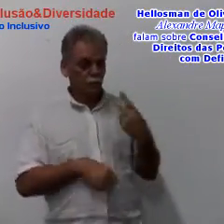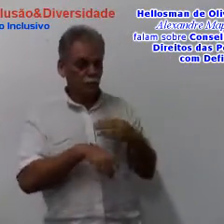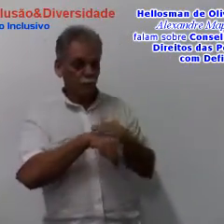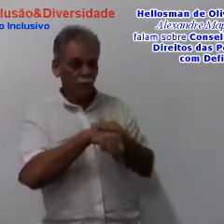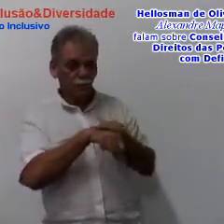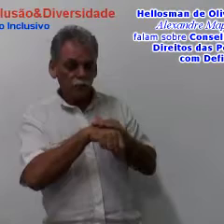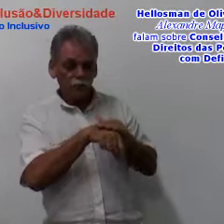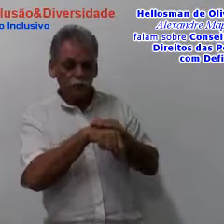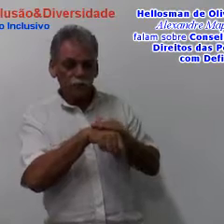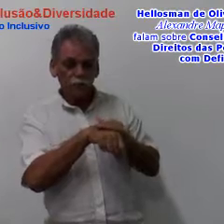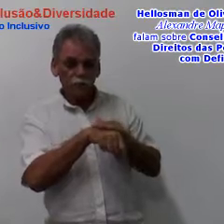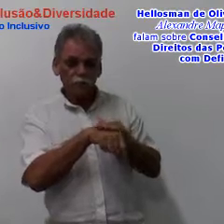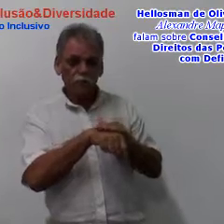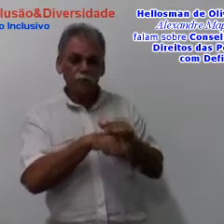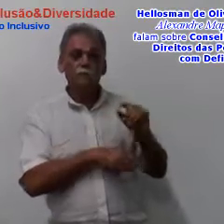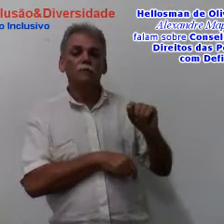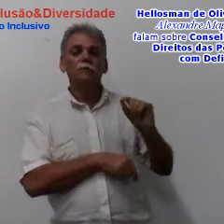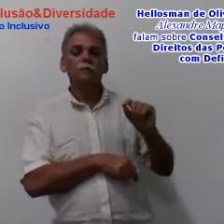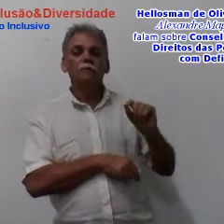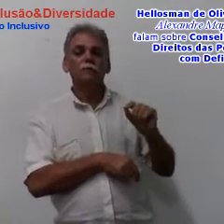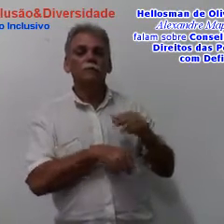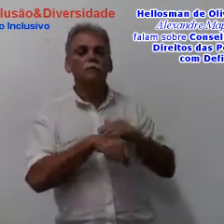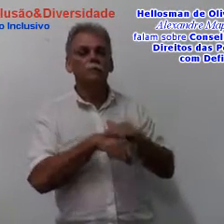Você estava falando